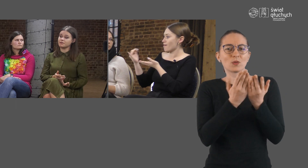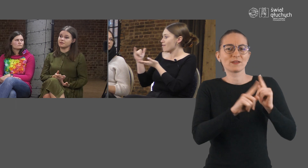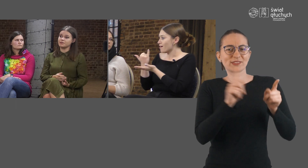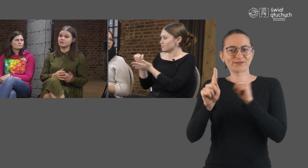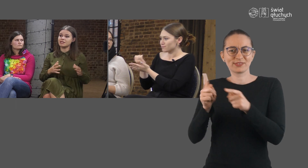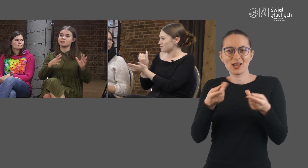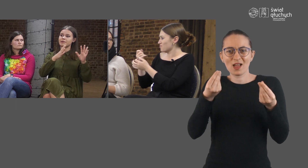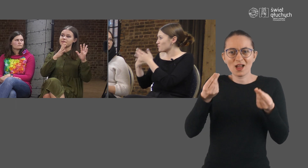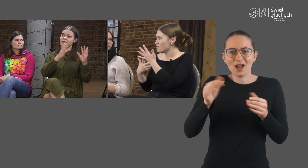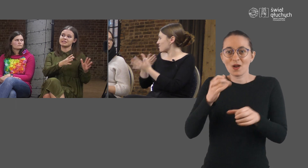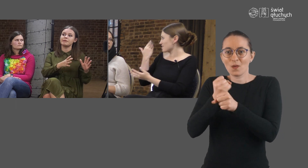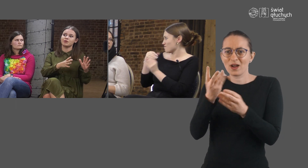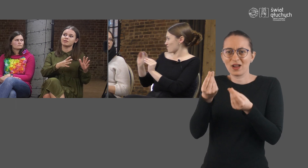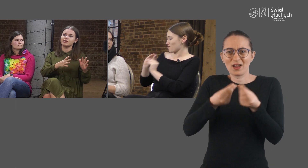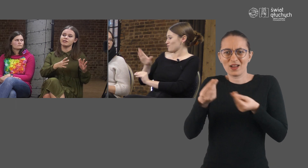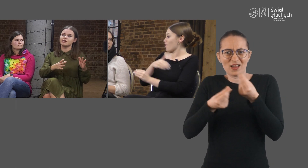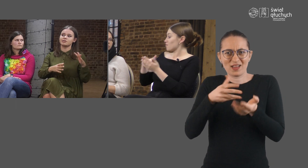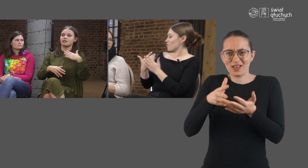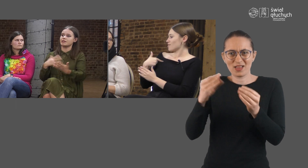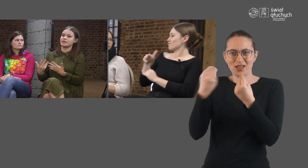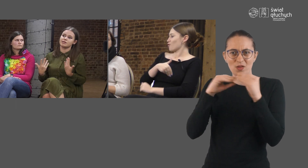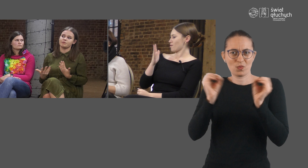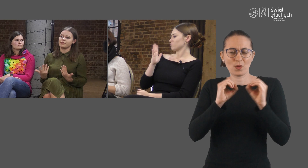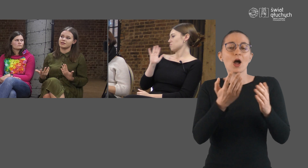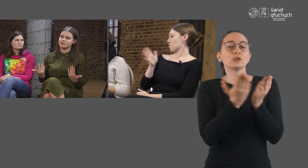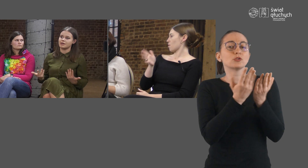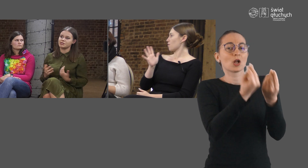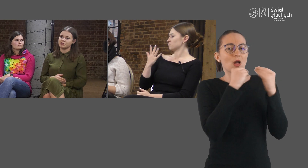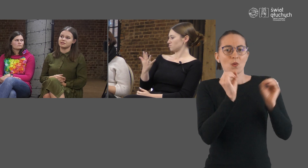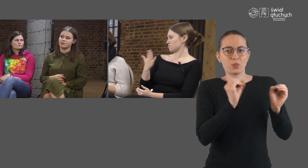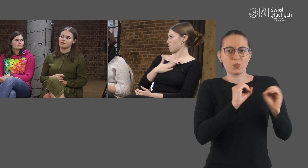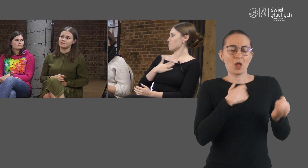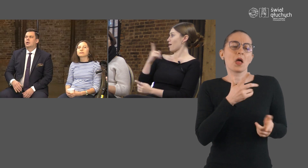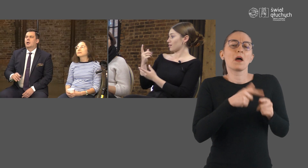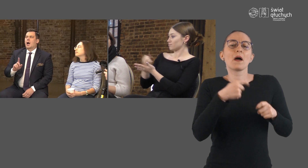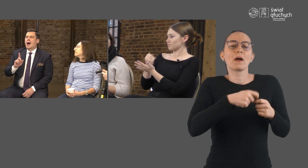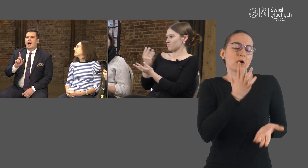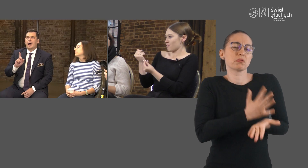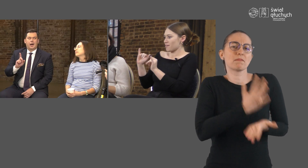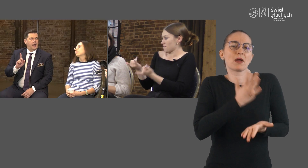i kto? I co z tego, że ja będę miała same piątki, gdzie ja nie będę umiała zarabiać pieniędzy? Tak.